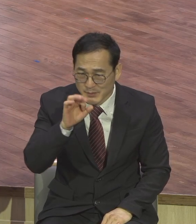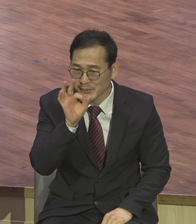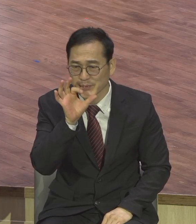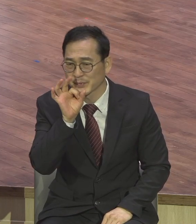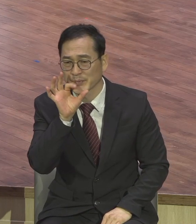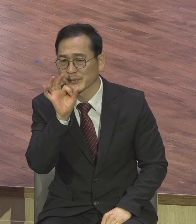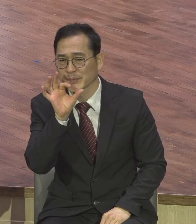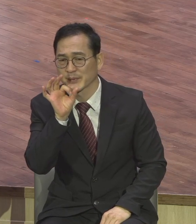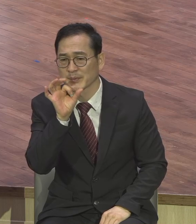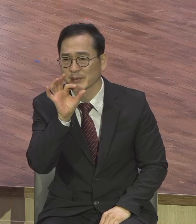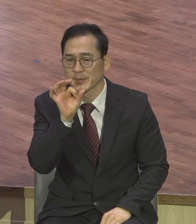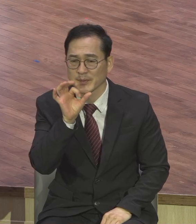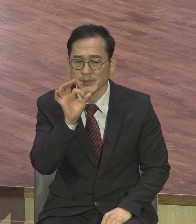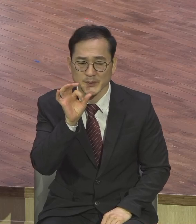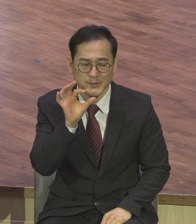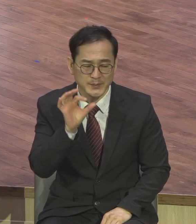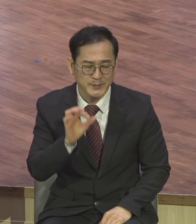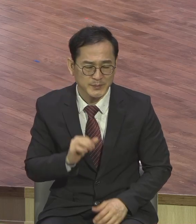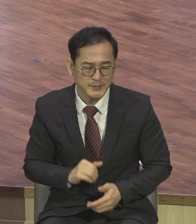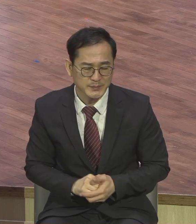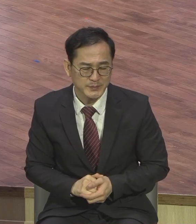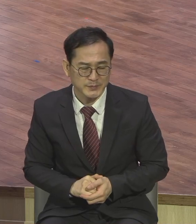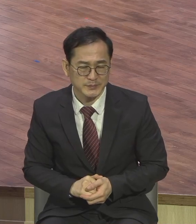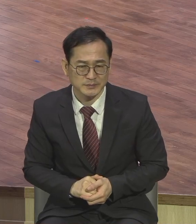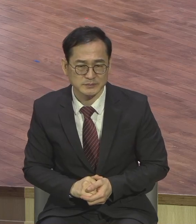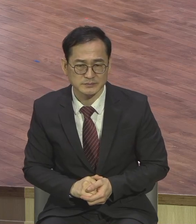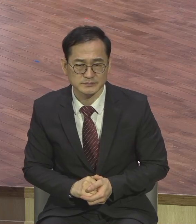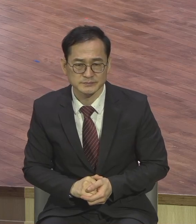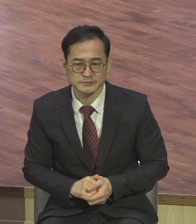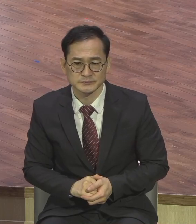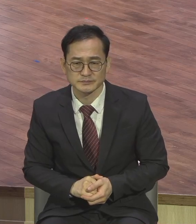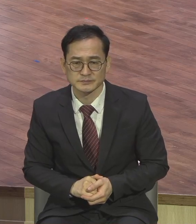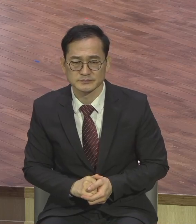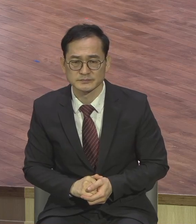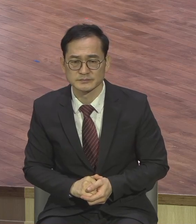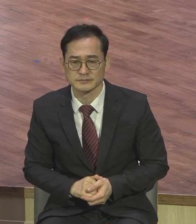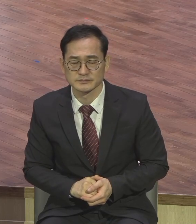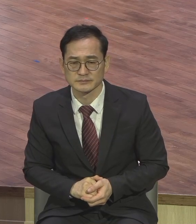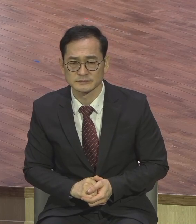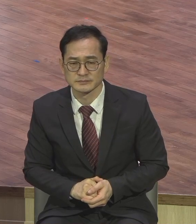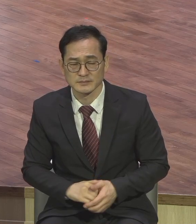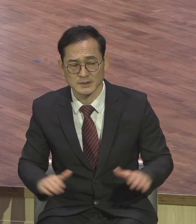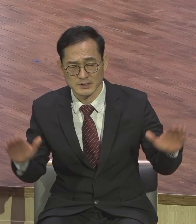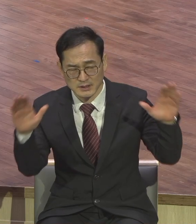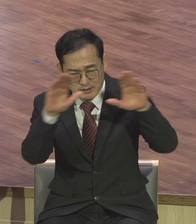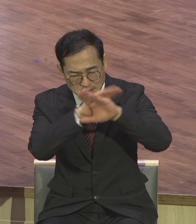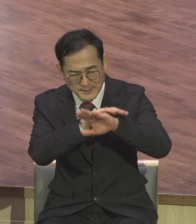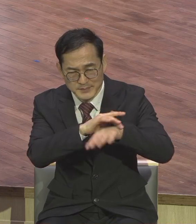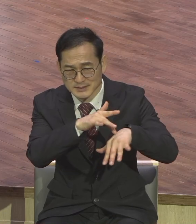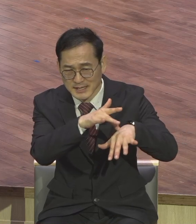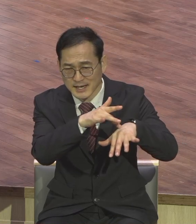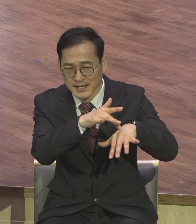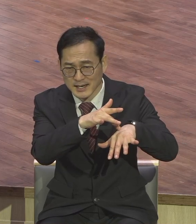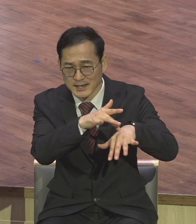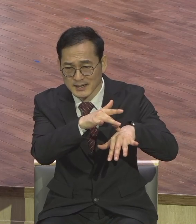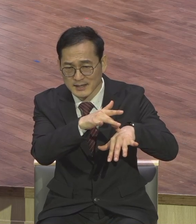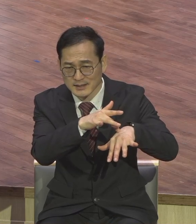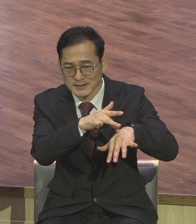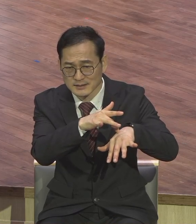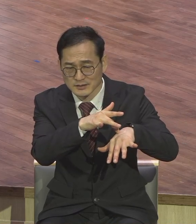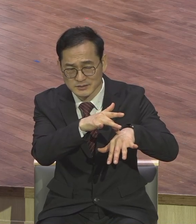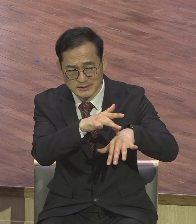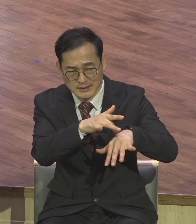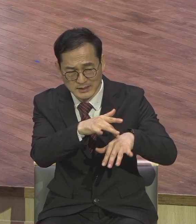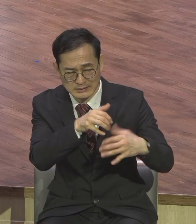없습니다. 이미 공정호제 잡은 흑암 세력과의 영적 싸움에서 승리해야 하기 때문에